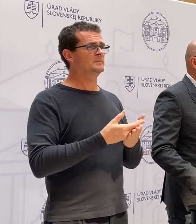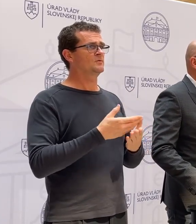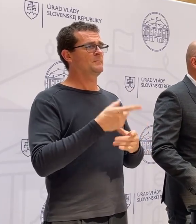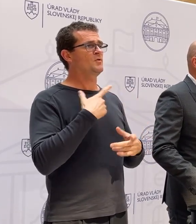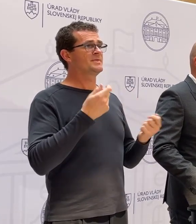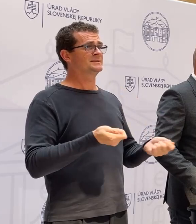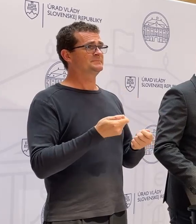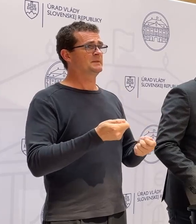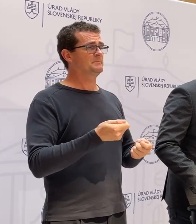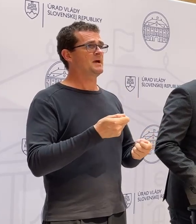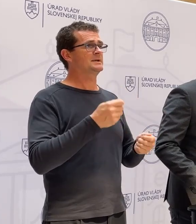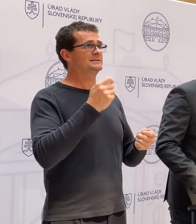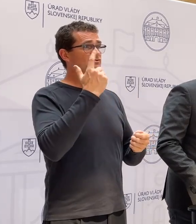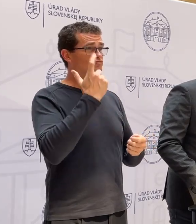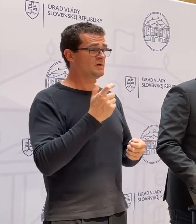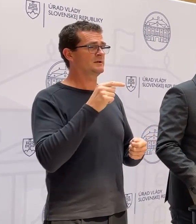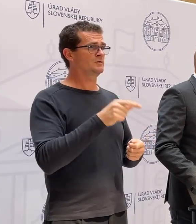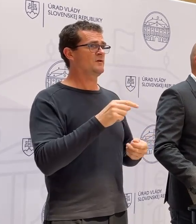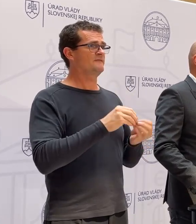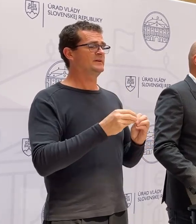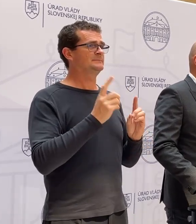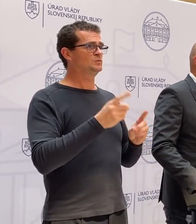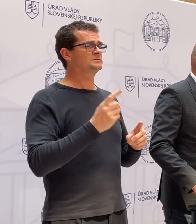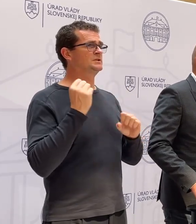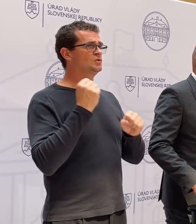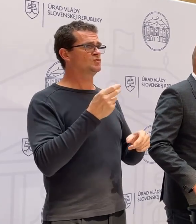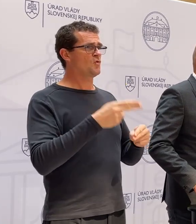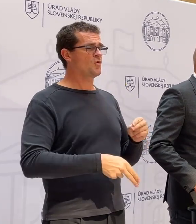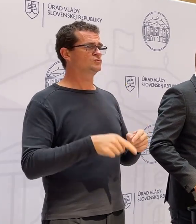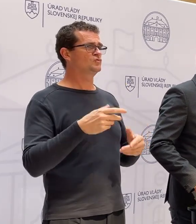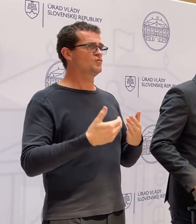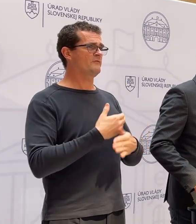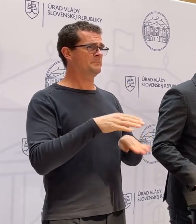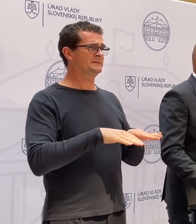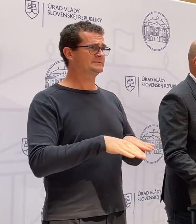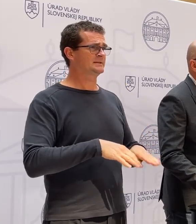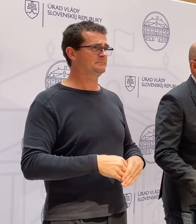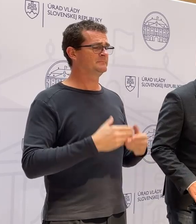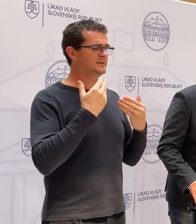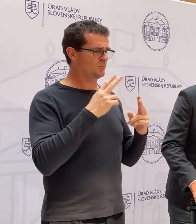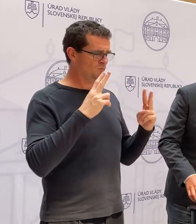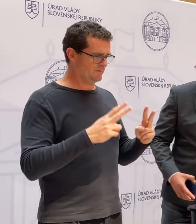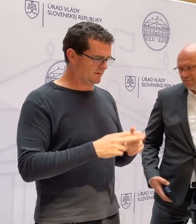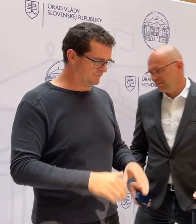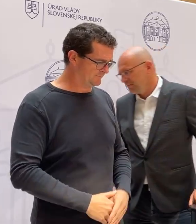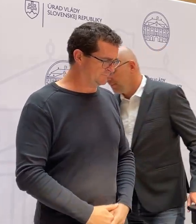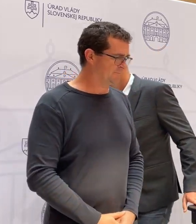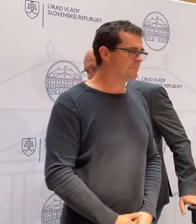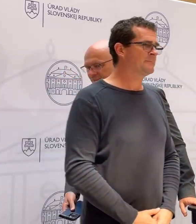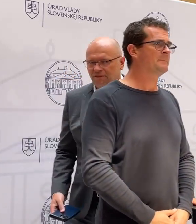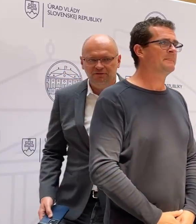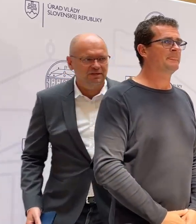to bolo od septembra spustiteľné, ale aj toto je vec, ktorú musí dotiahnuť už nový minister. Ďakujem vám pekne. Dovidenia.